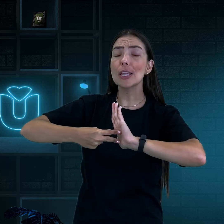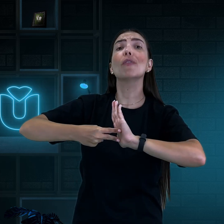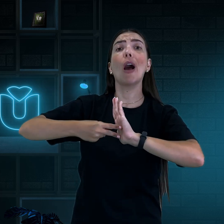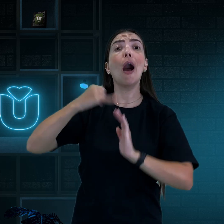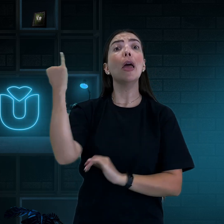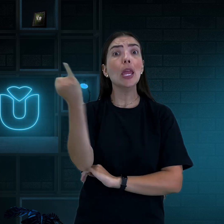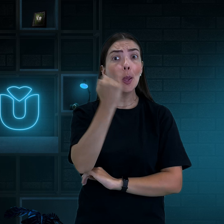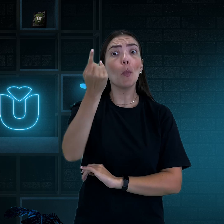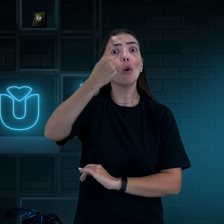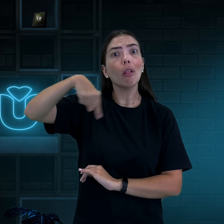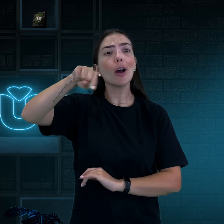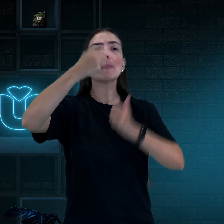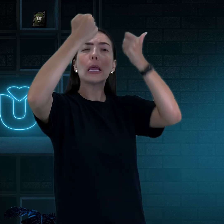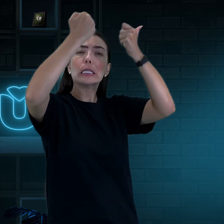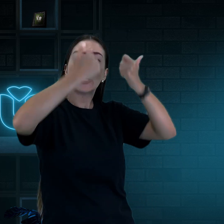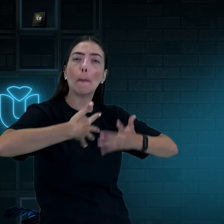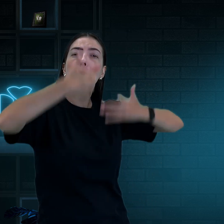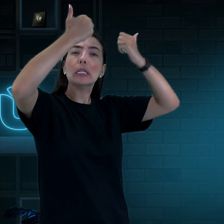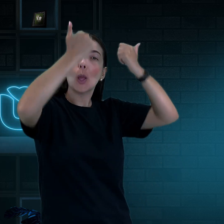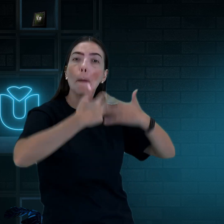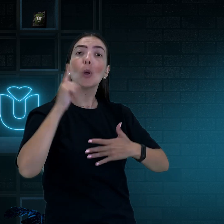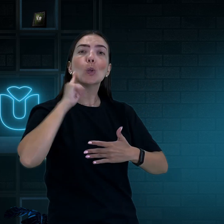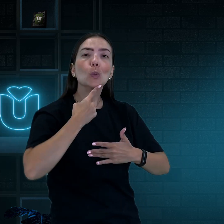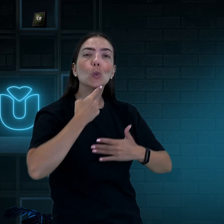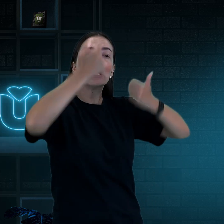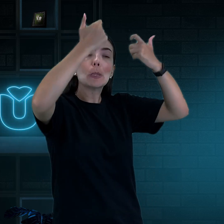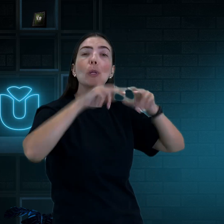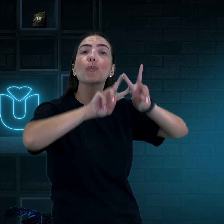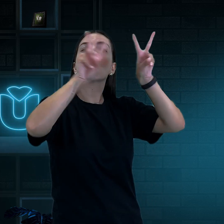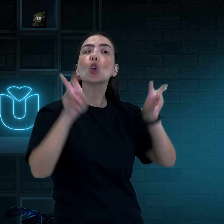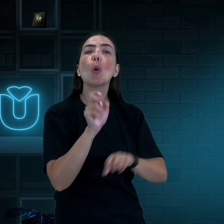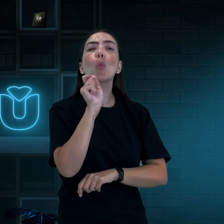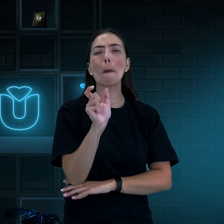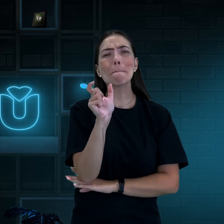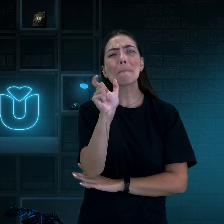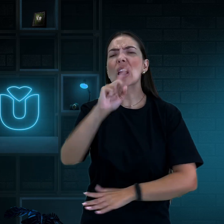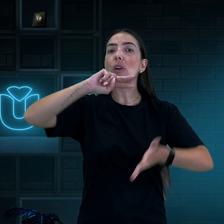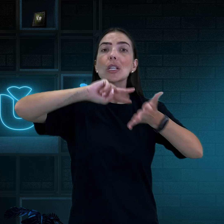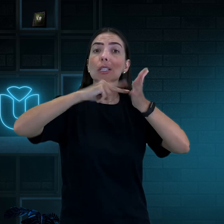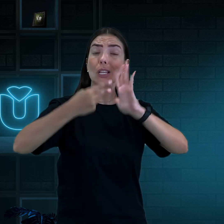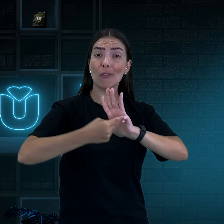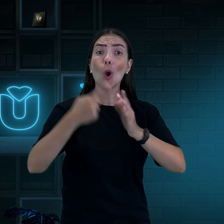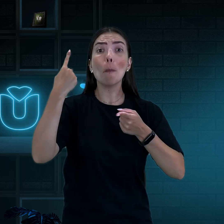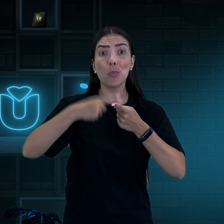qual é o significado? É importante vocês explicarem para o surdo. Por exemplo, uma palavra que ele não